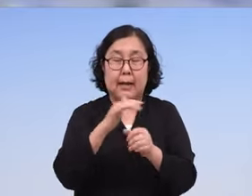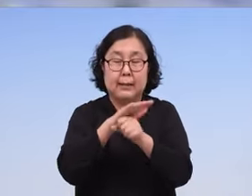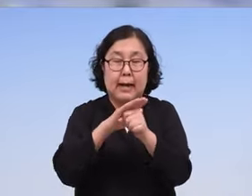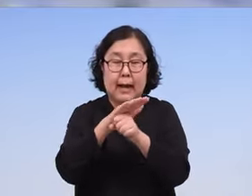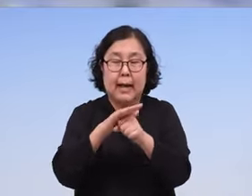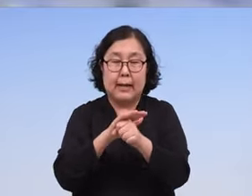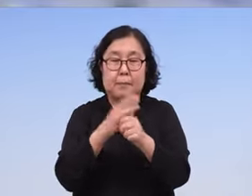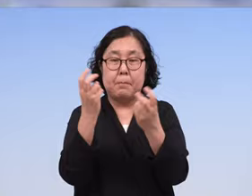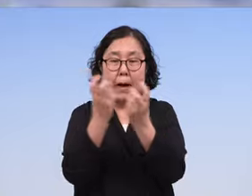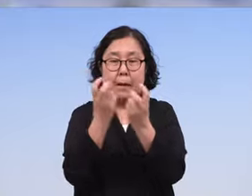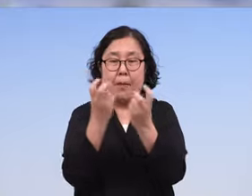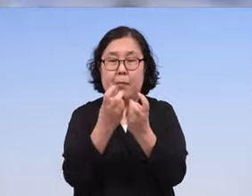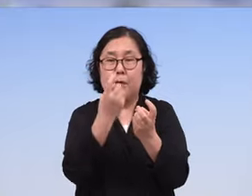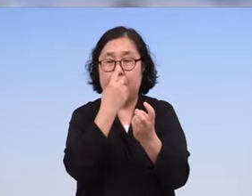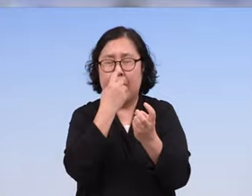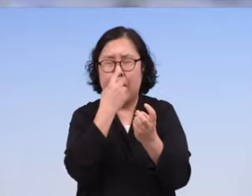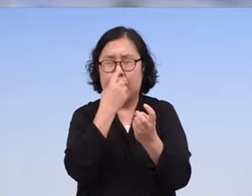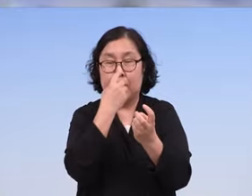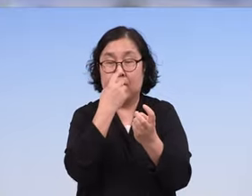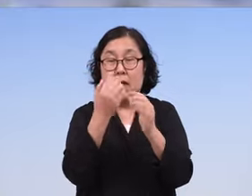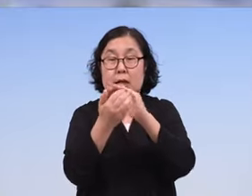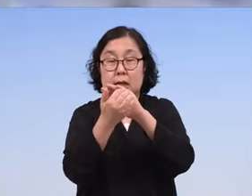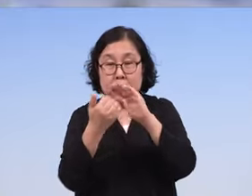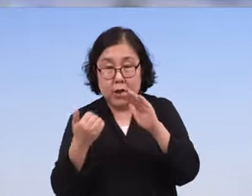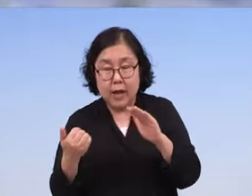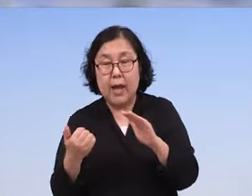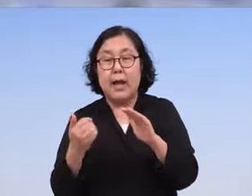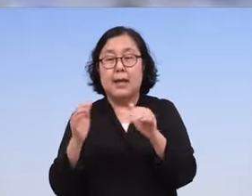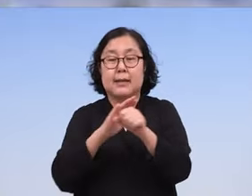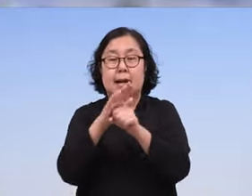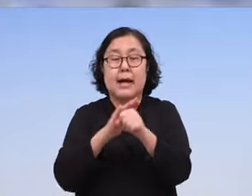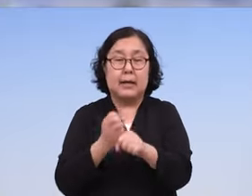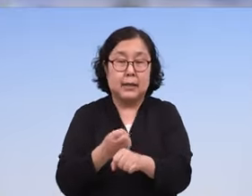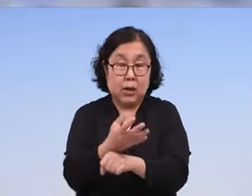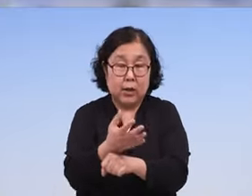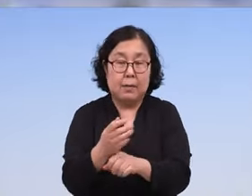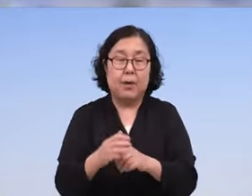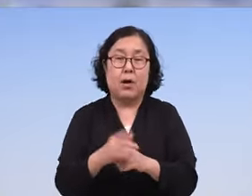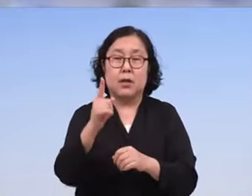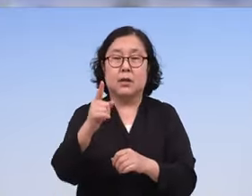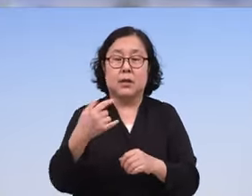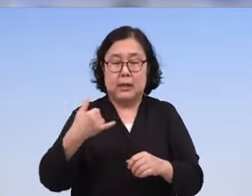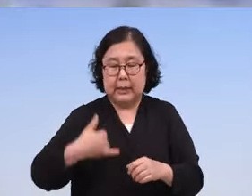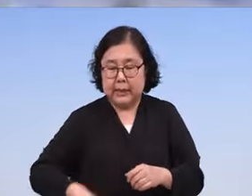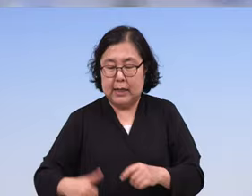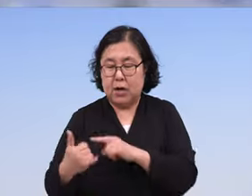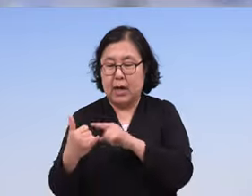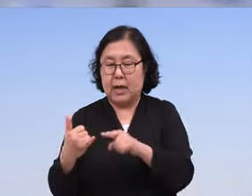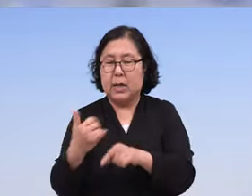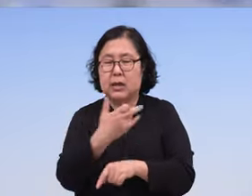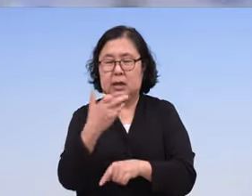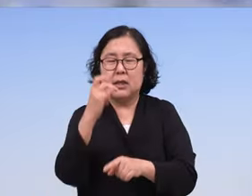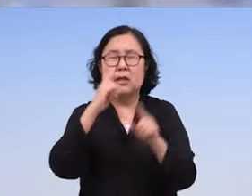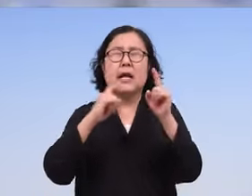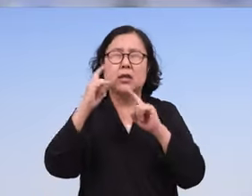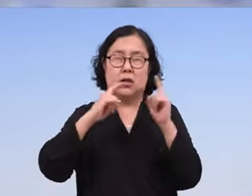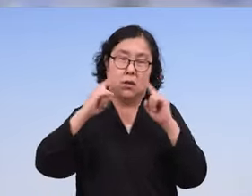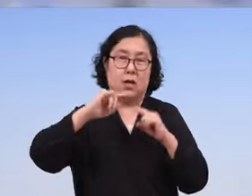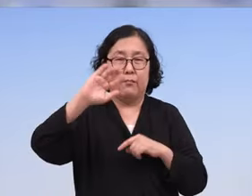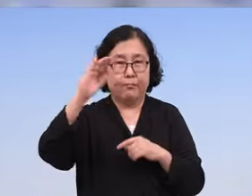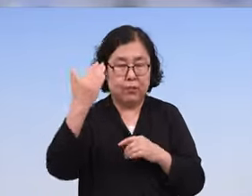아빠가 사랑하는 법을 배우지 못하고 사랑을 전하면은 그 아이에게 너무나 큰 상처가 되는 걸 다 아실